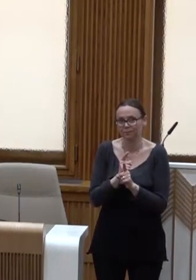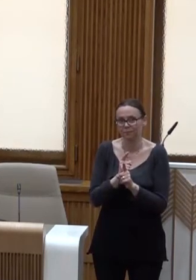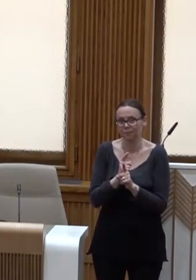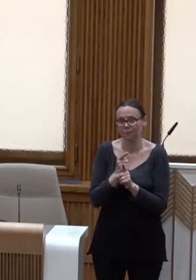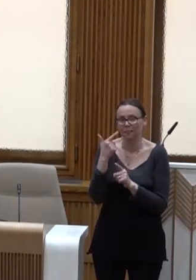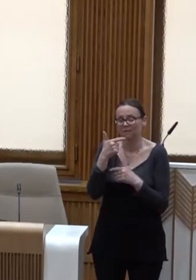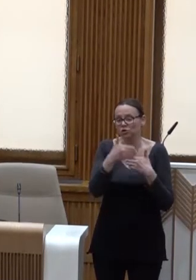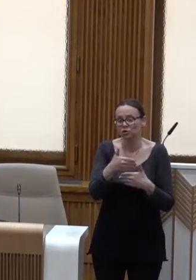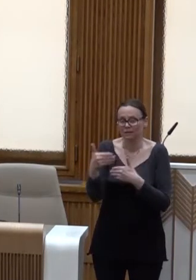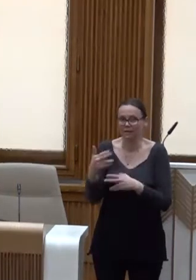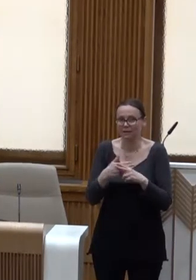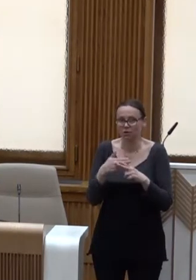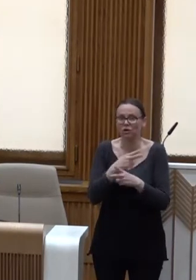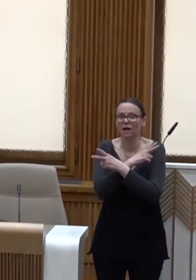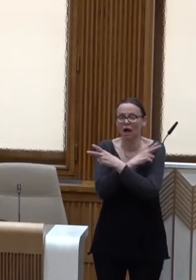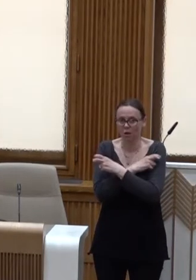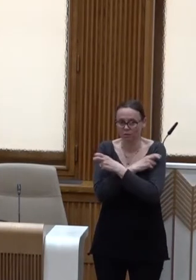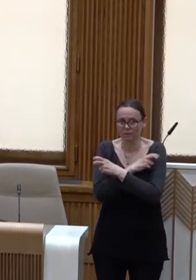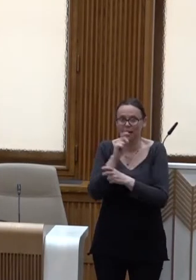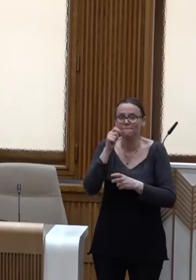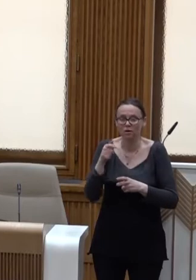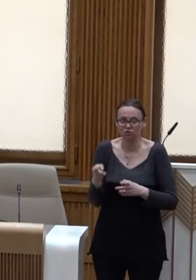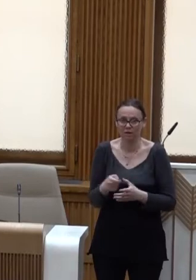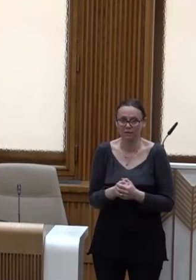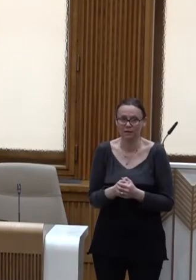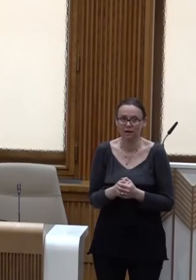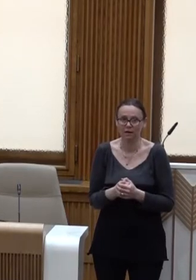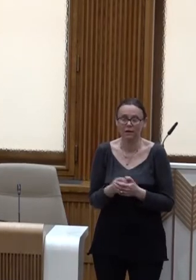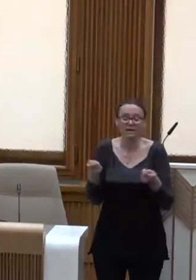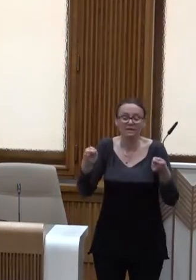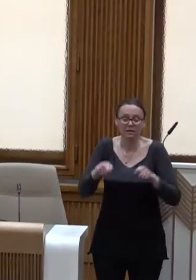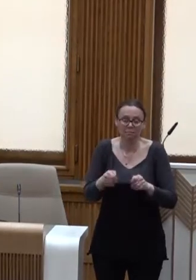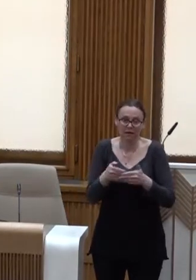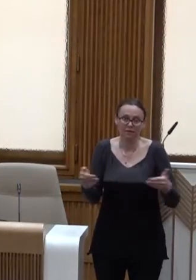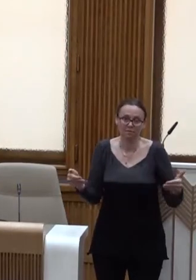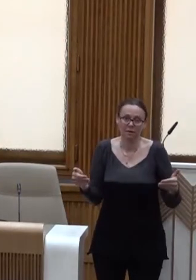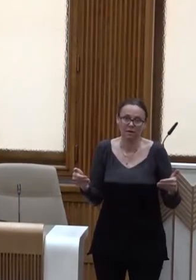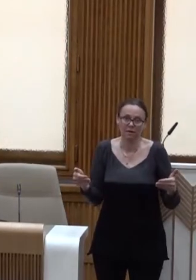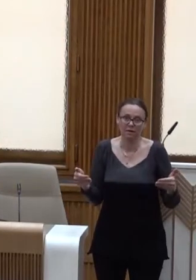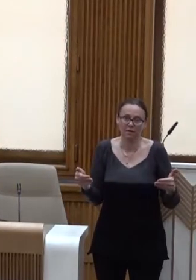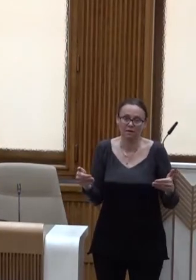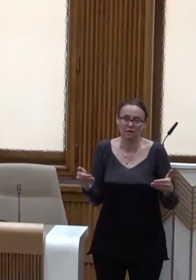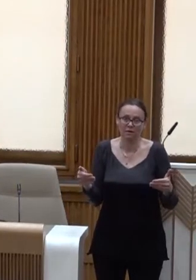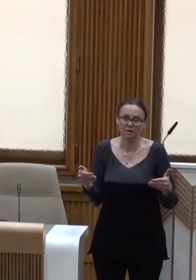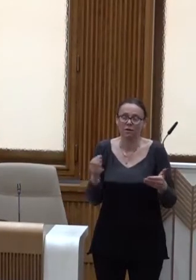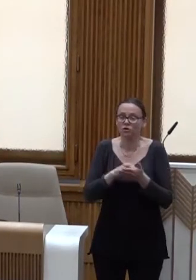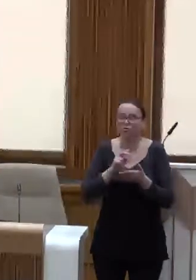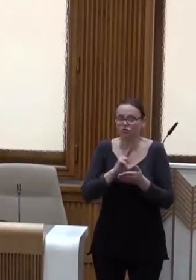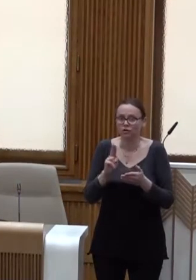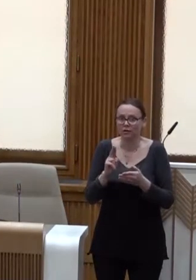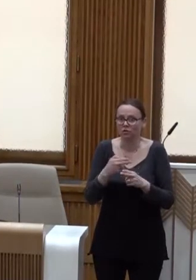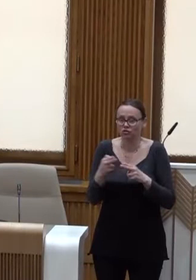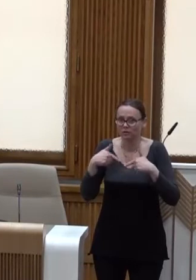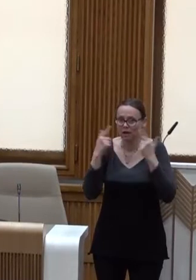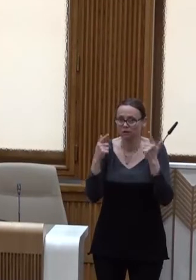dve sosednji državi, se pravi Avstrija in Madžarska, zapirata meje. Ni še popolnoma jasno, kakšen